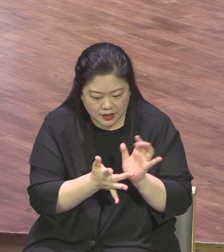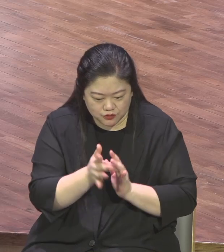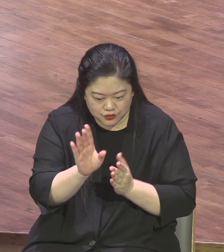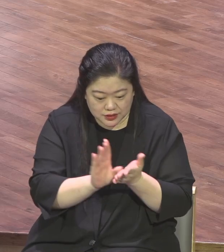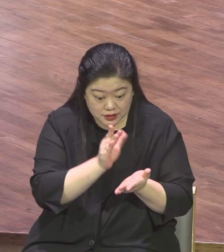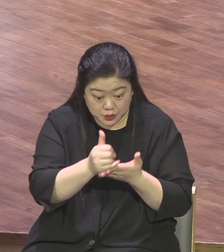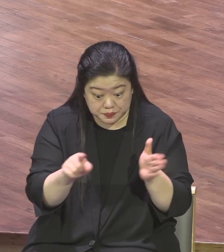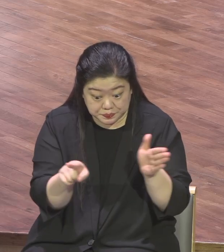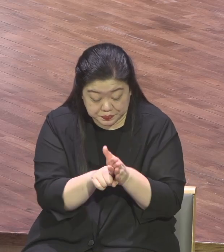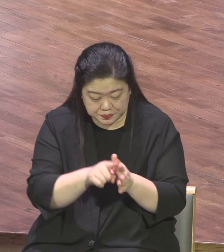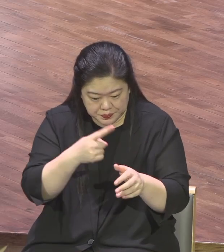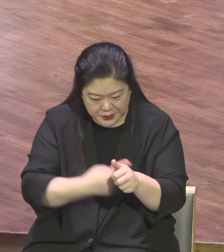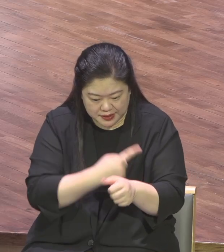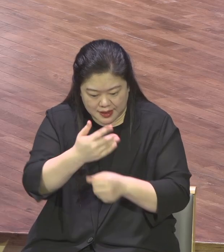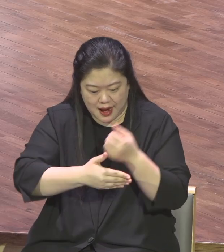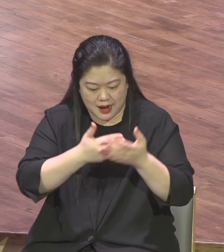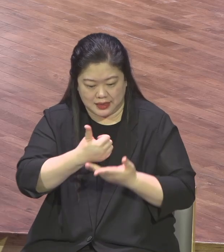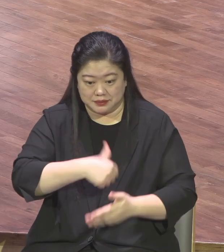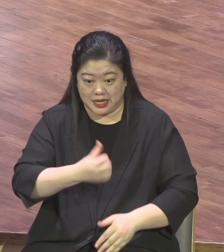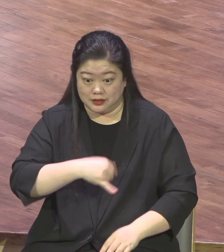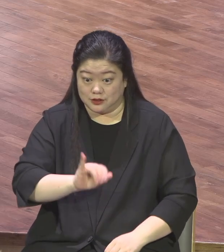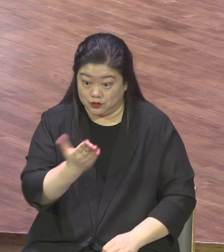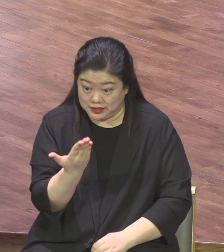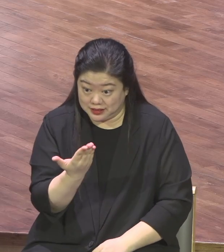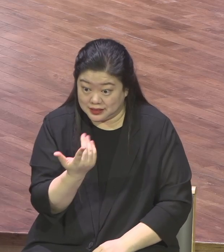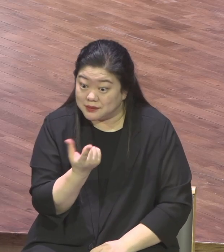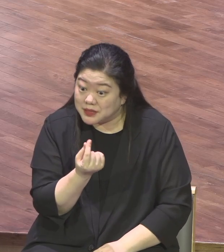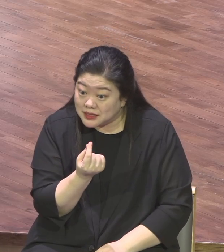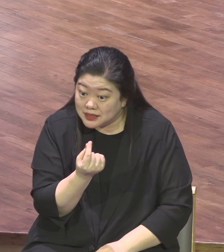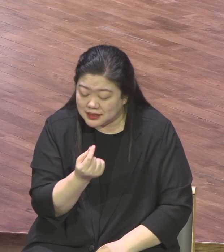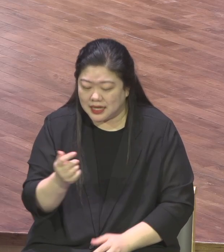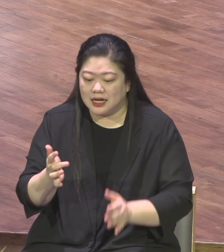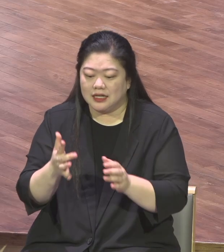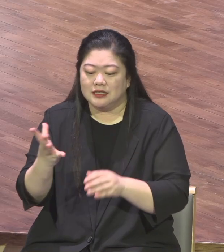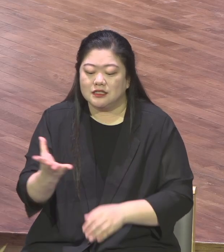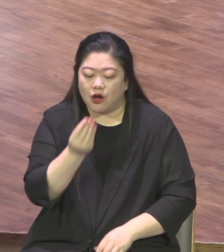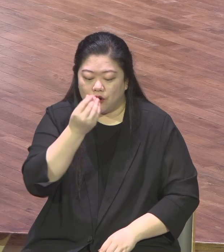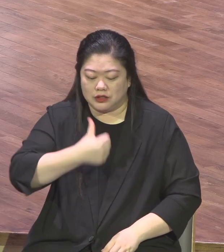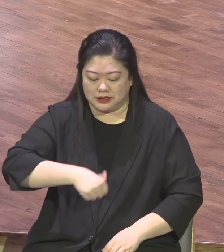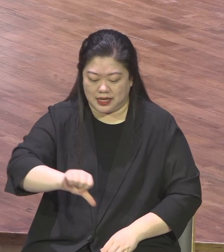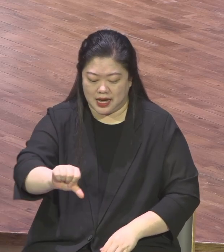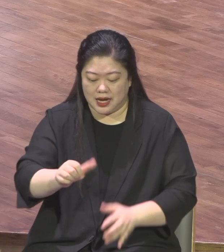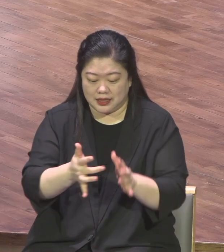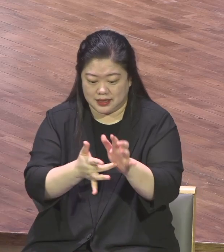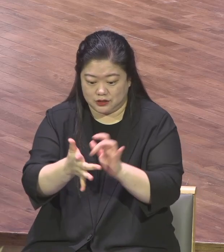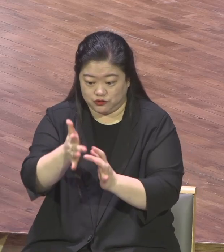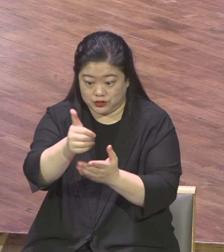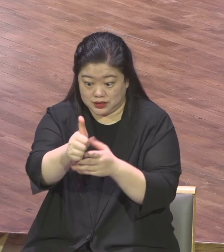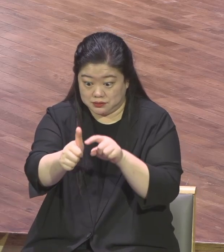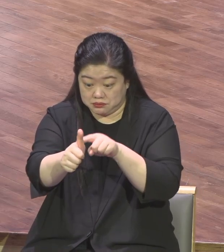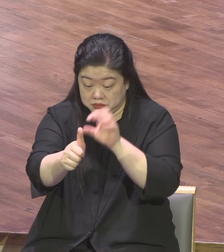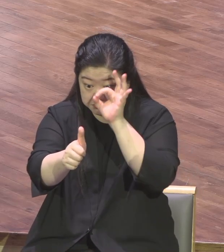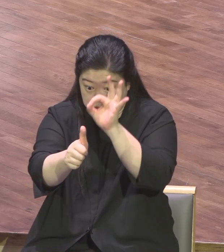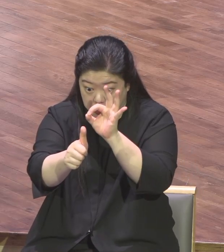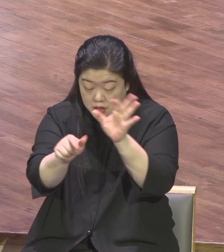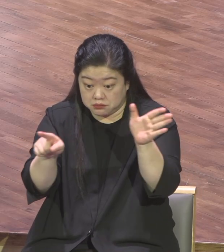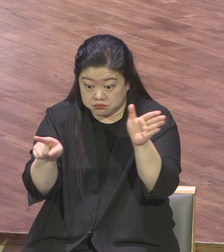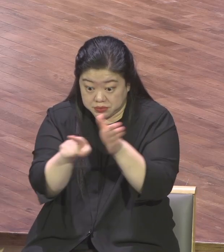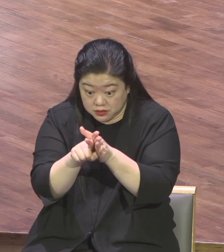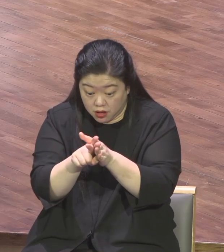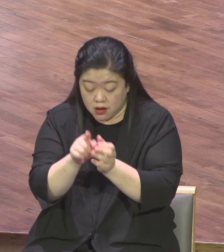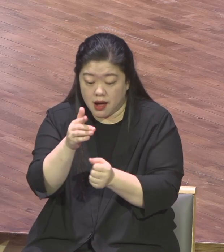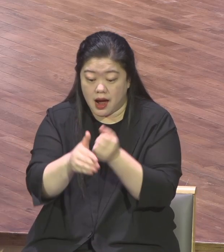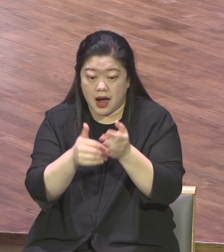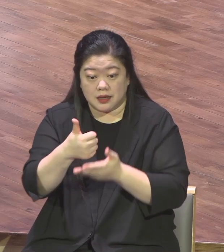되게 하셨다라고 그렇게 말씀하고 있어요. 성자 예수님을 통해서 우리에게 주어진 또 하나의 헤븐의 브레싱이